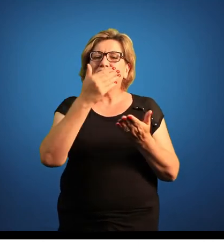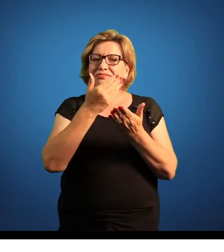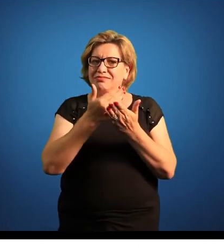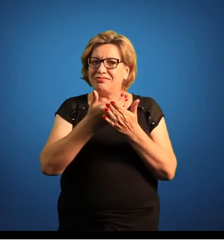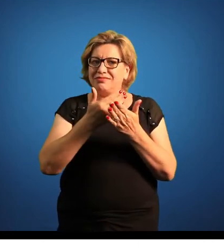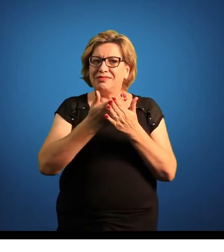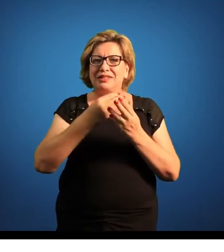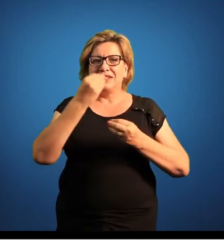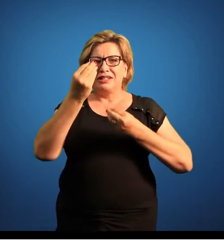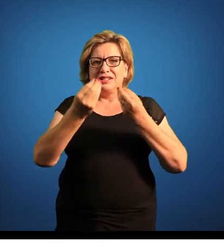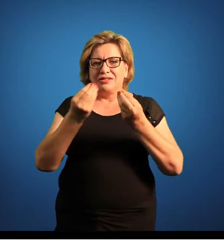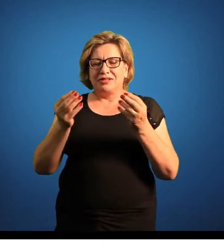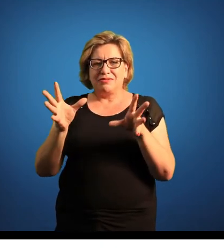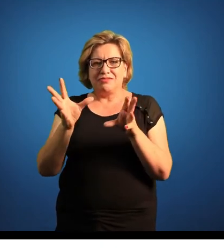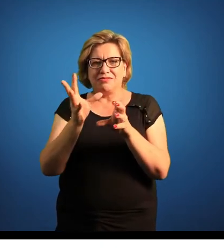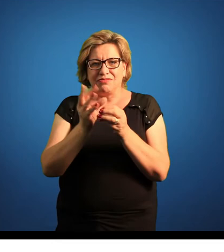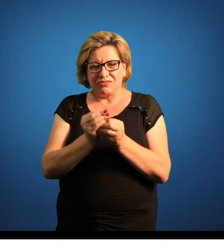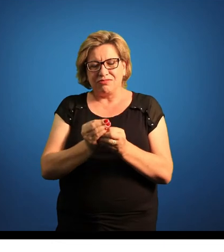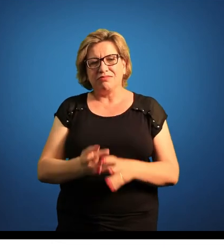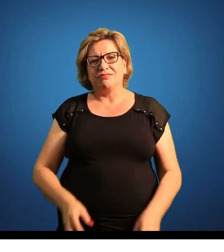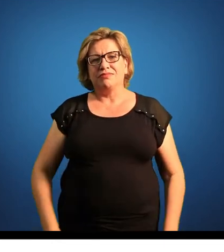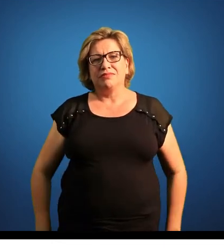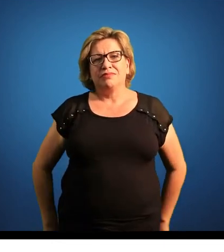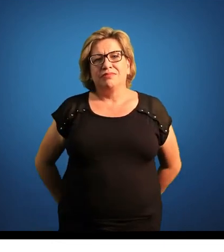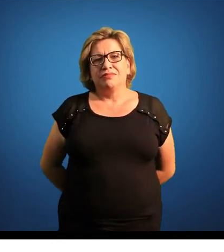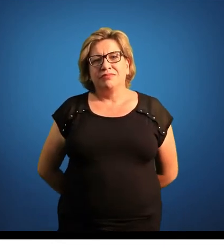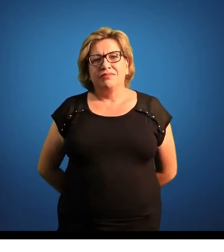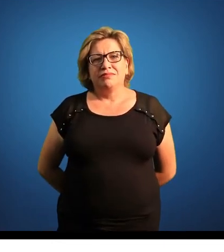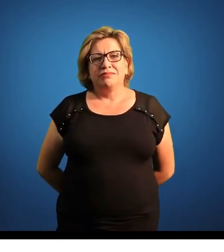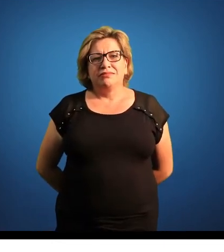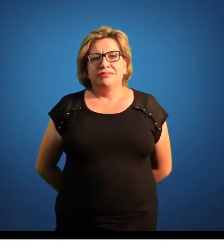também para dados agrupados.